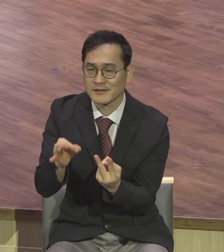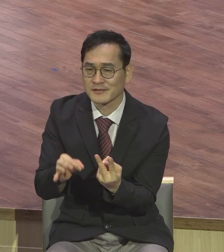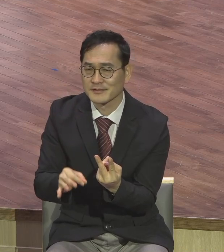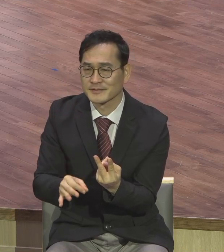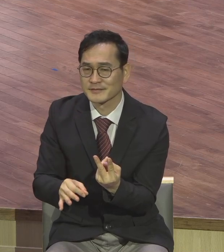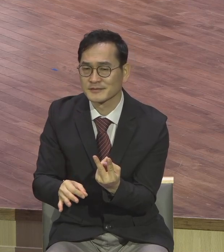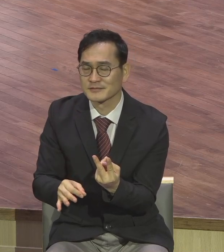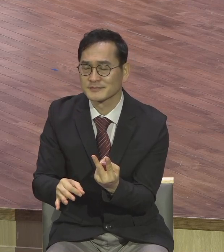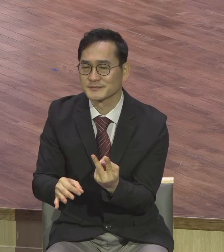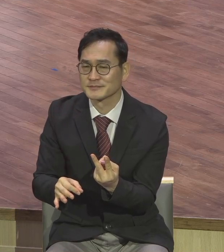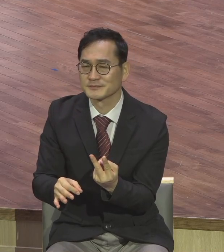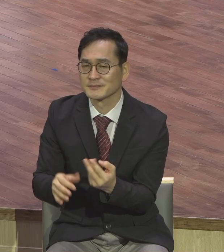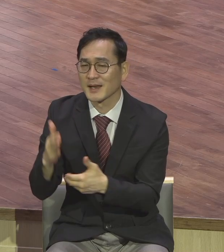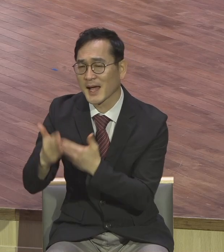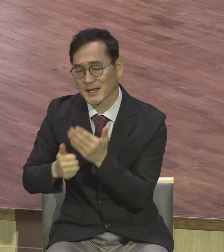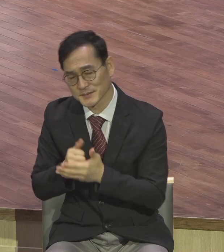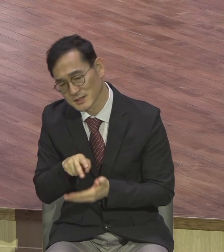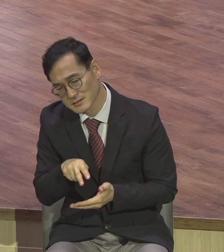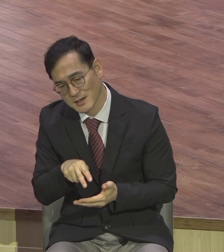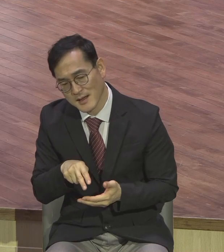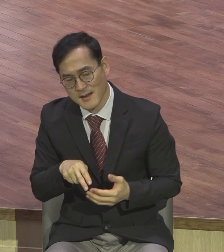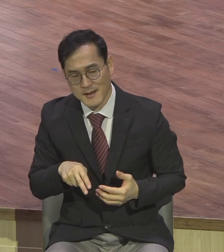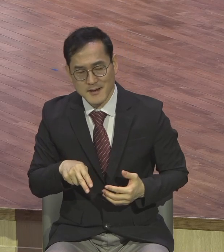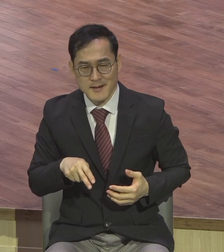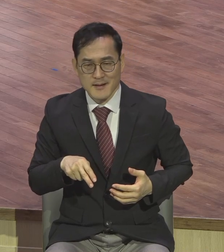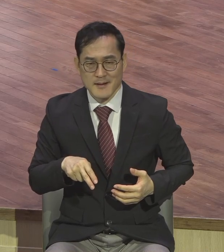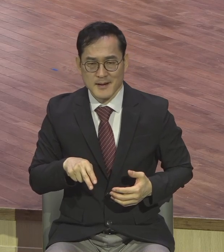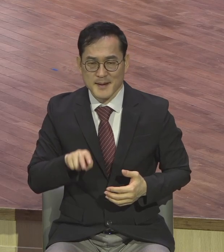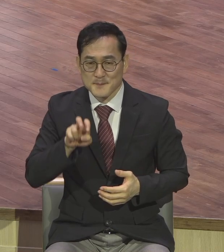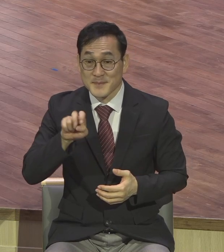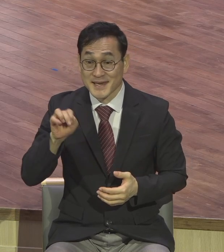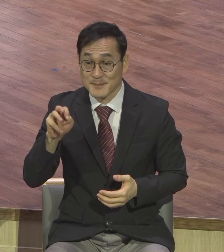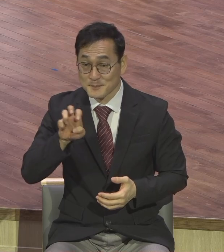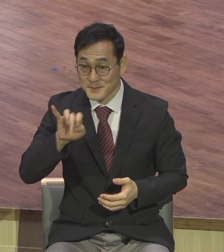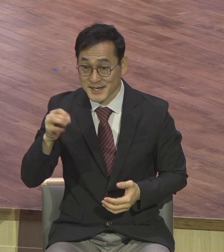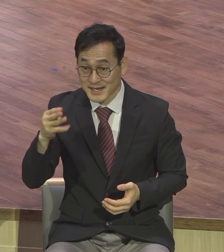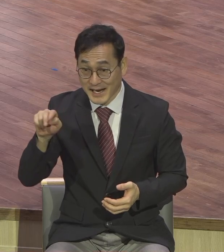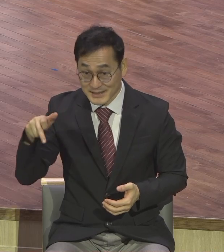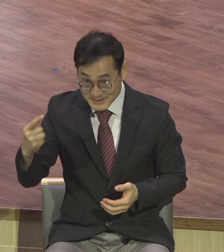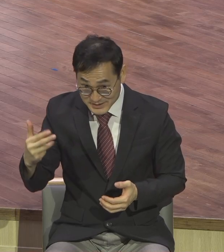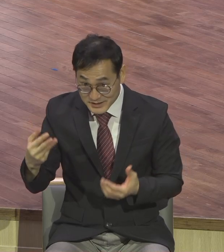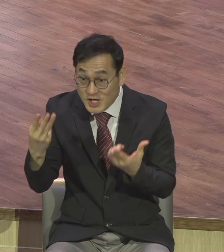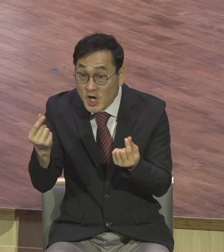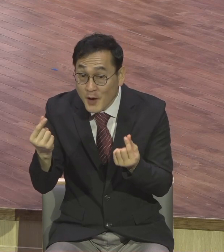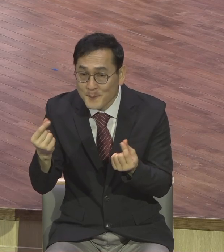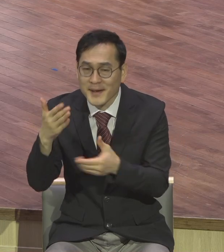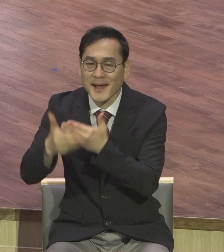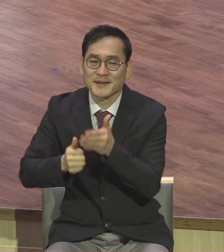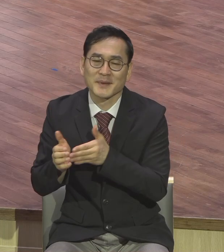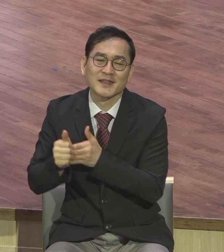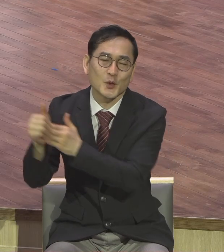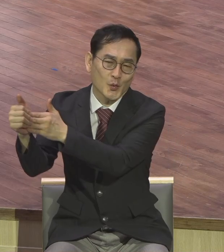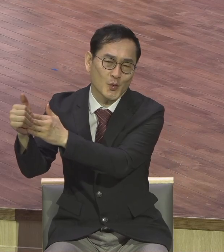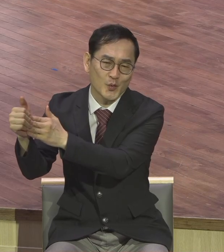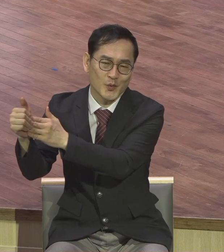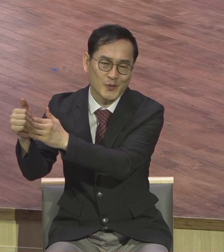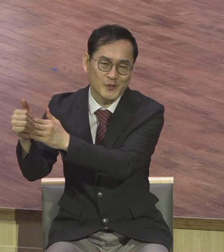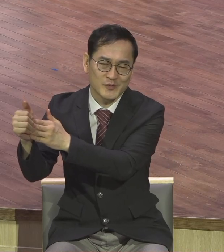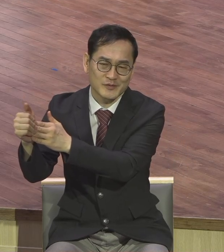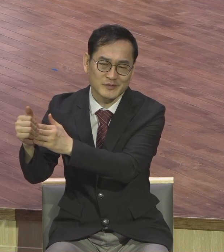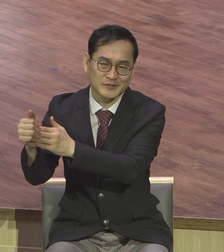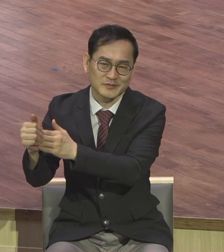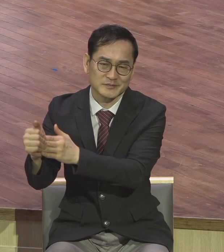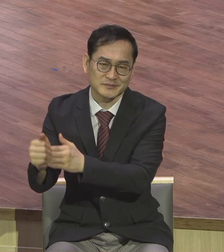하나님께서 얼마나 우리를 사실적으로 미라클적으로 인도해 주실 것인가. 하나님 나라를 위해서